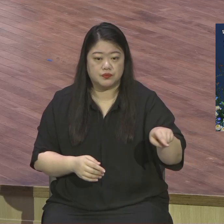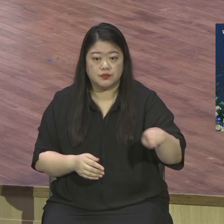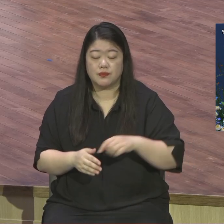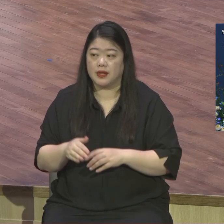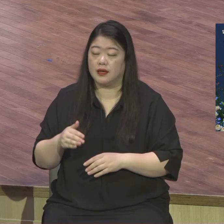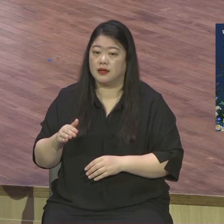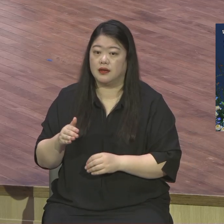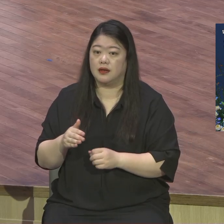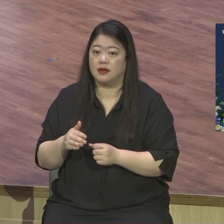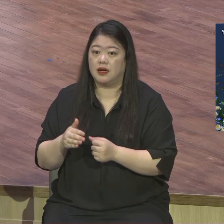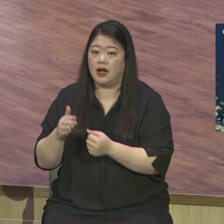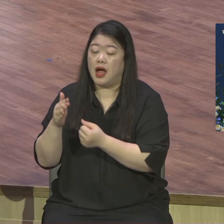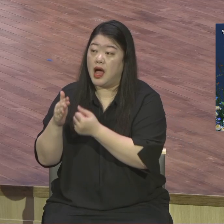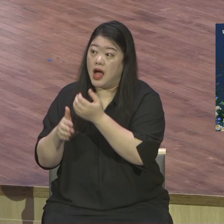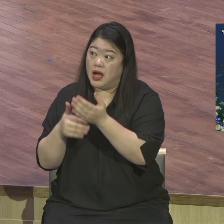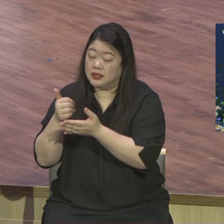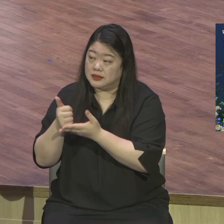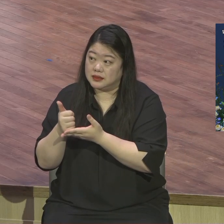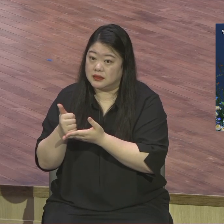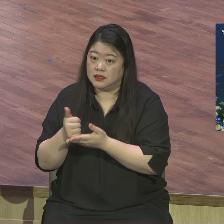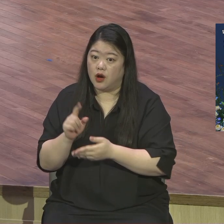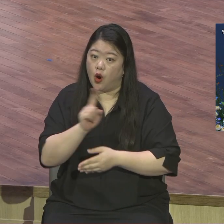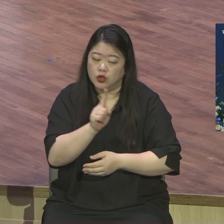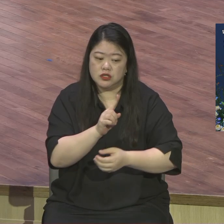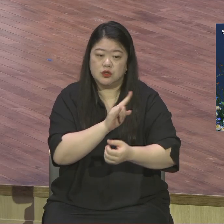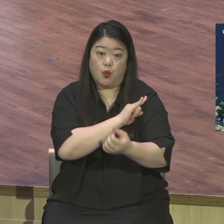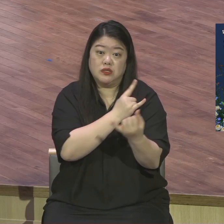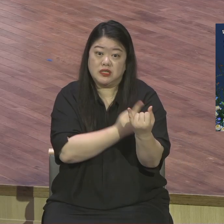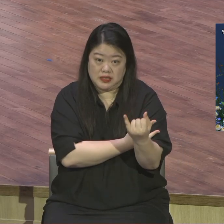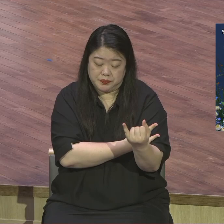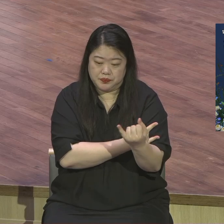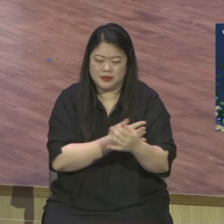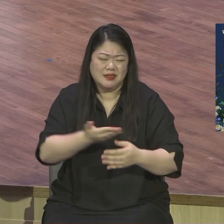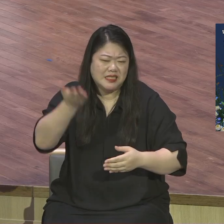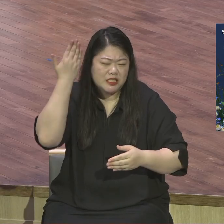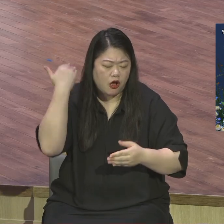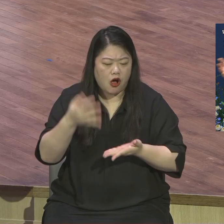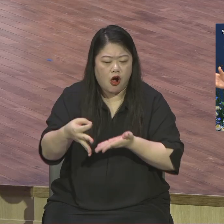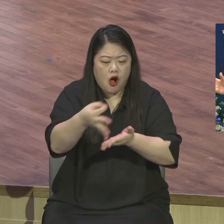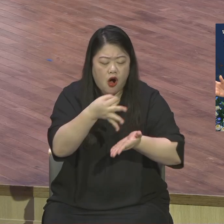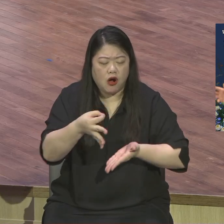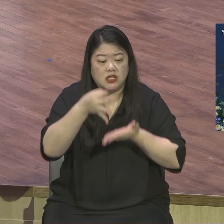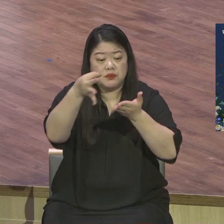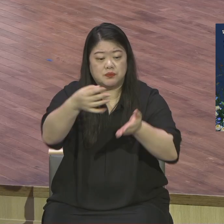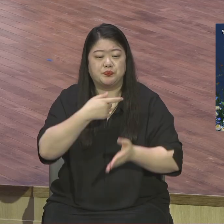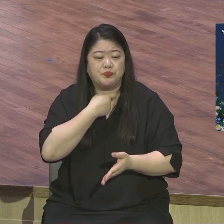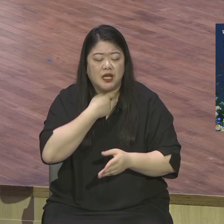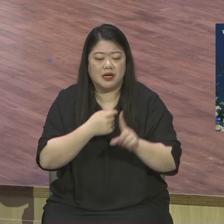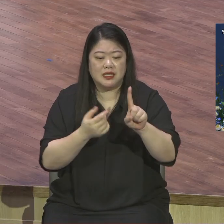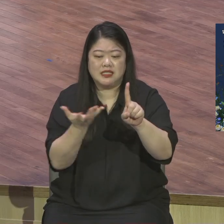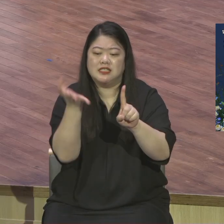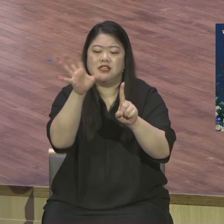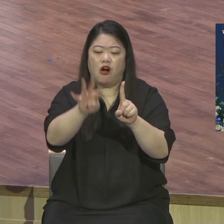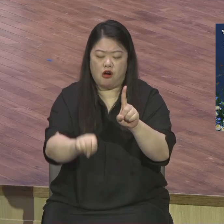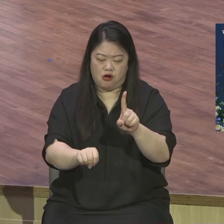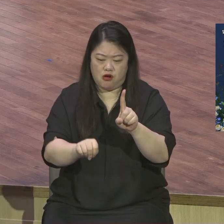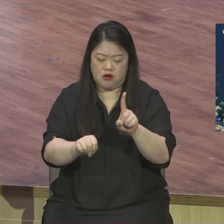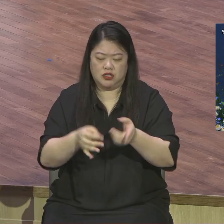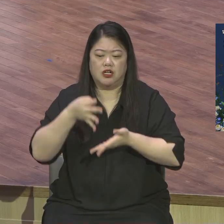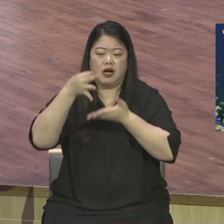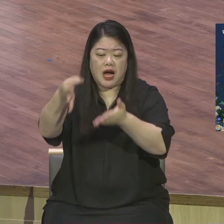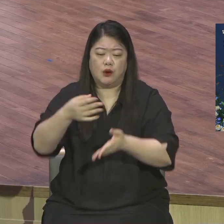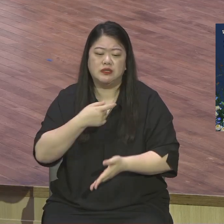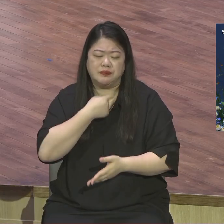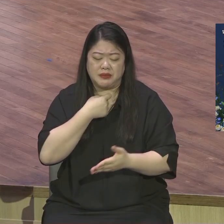그걸 안 하고 잊어버려 그걸 안 해 그리고 다른 게 도망가 야 간도